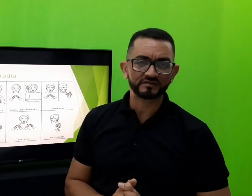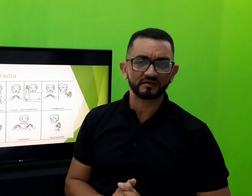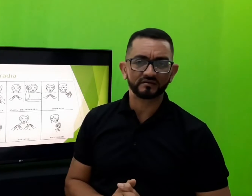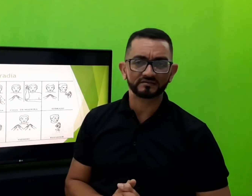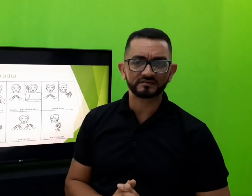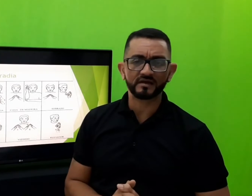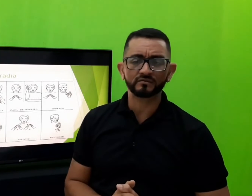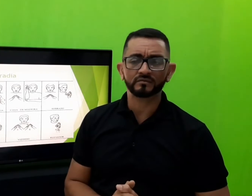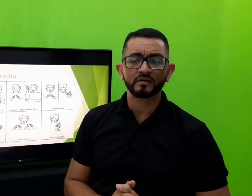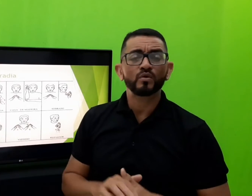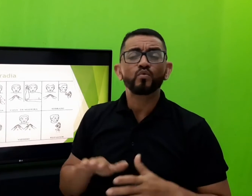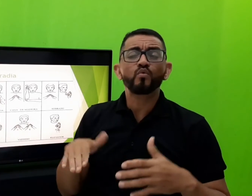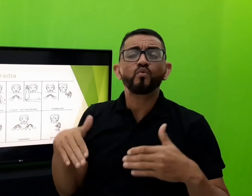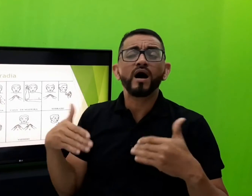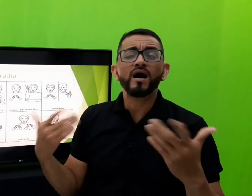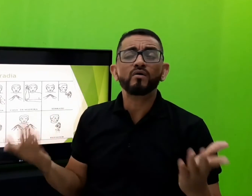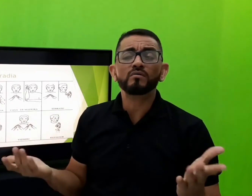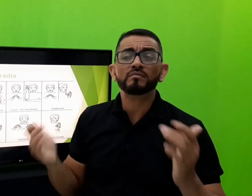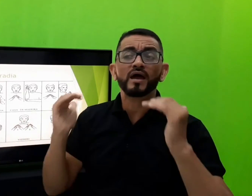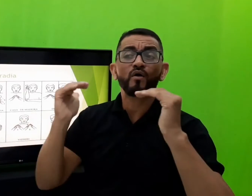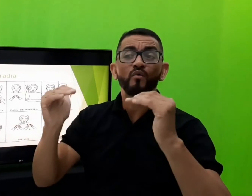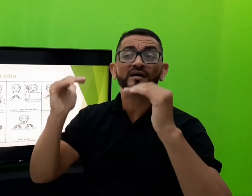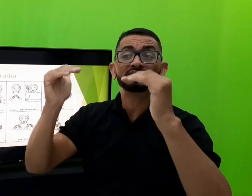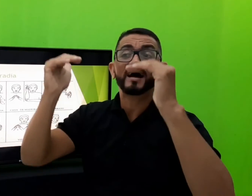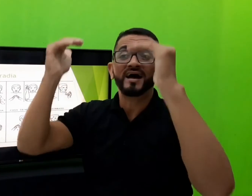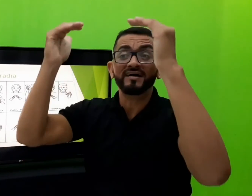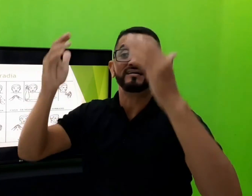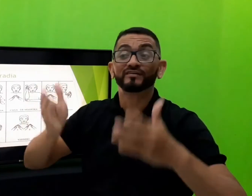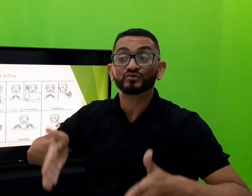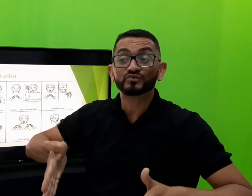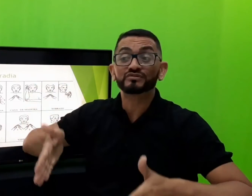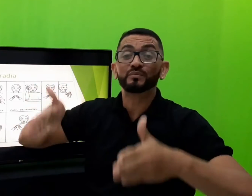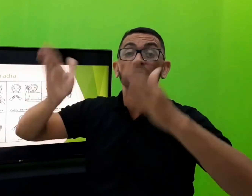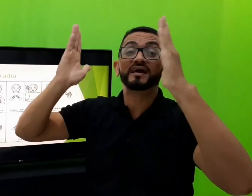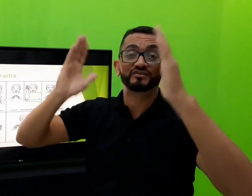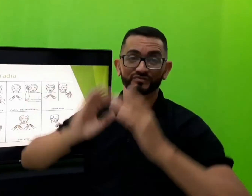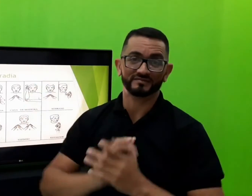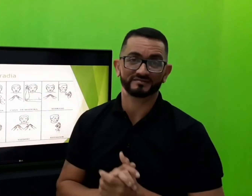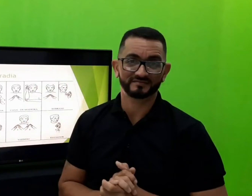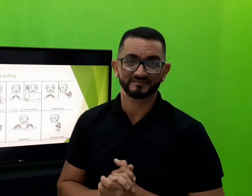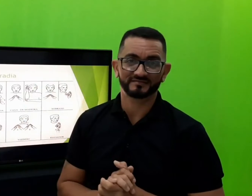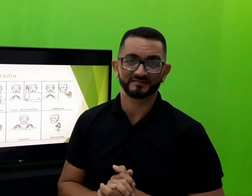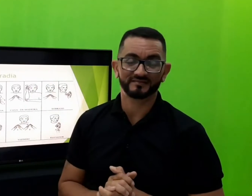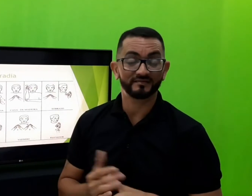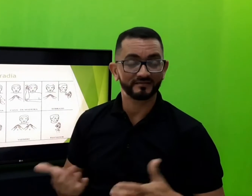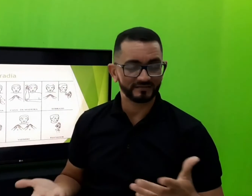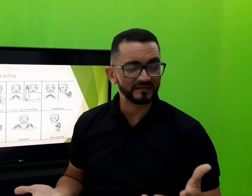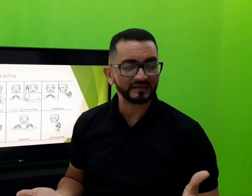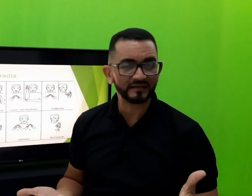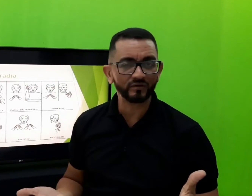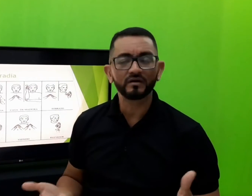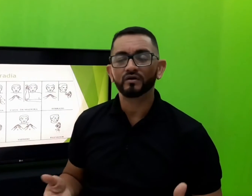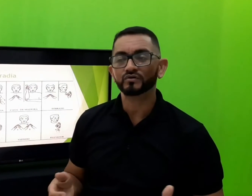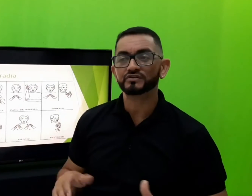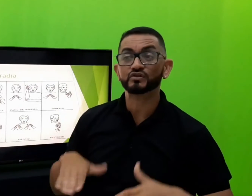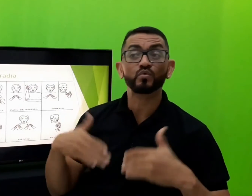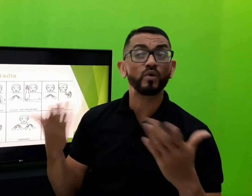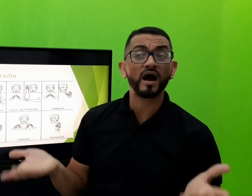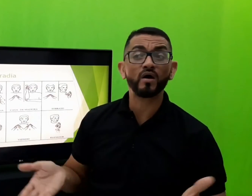você, certo? Qual é o andar do seu prédio? Você entendeu? Ou seja,